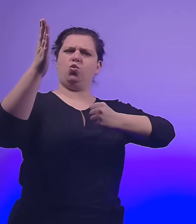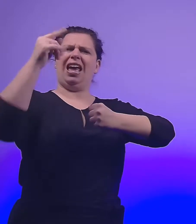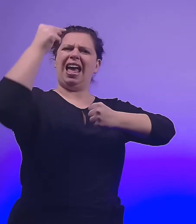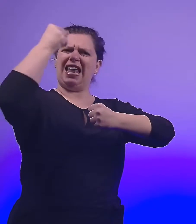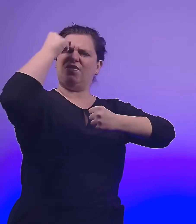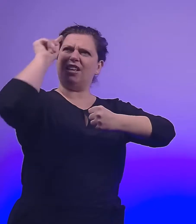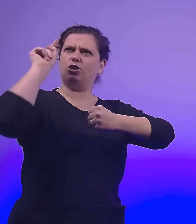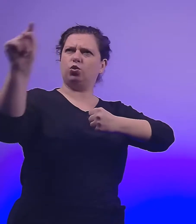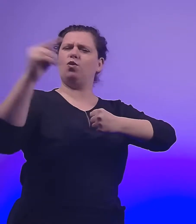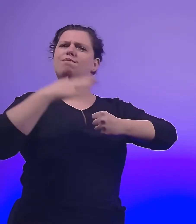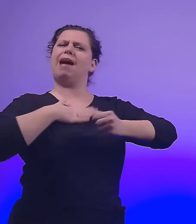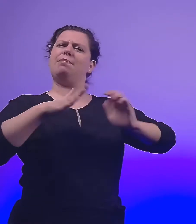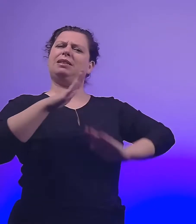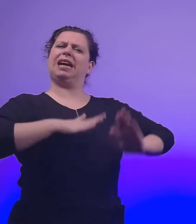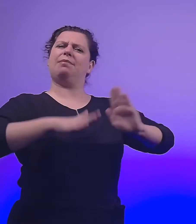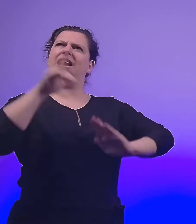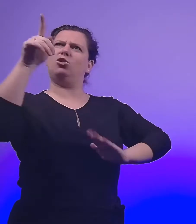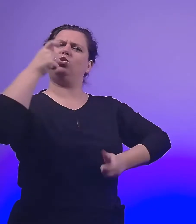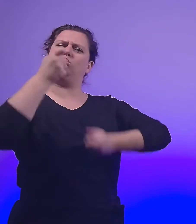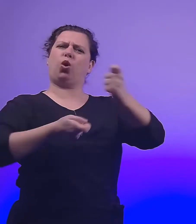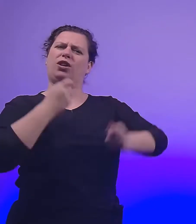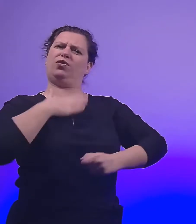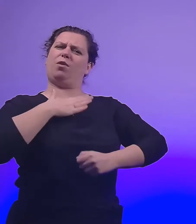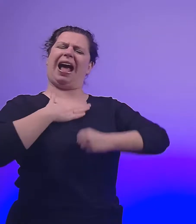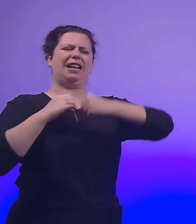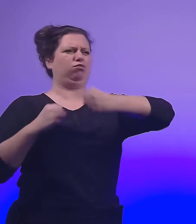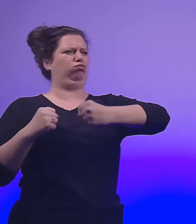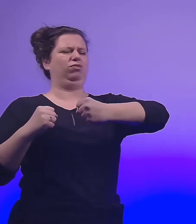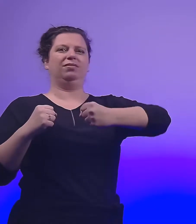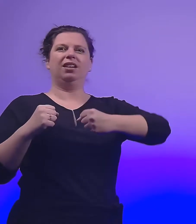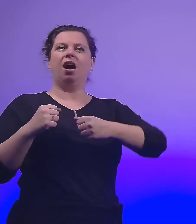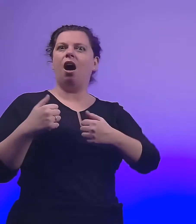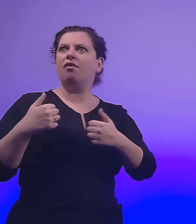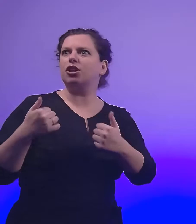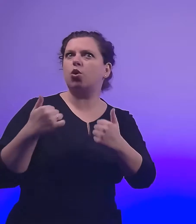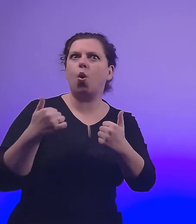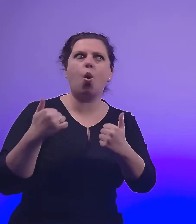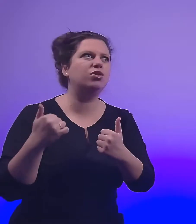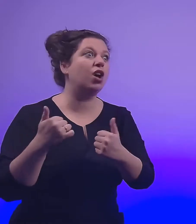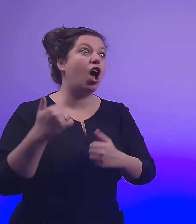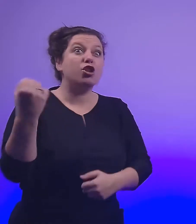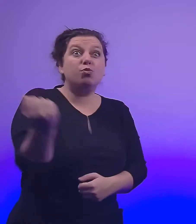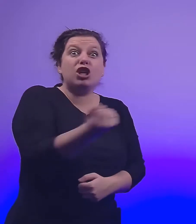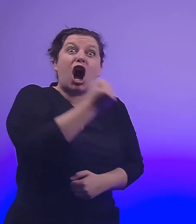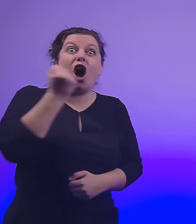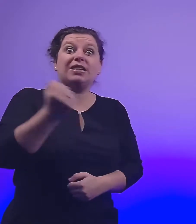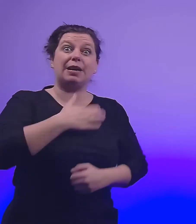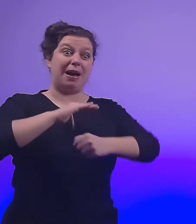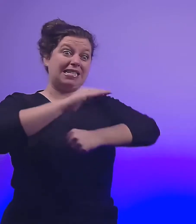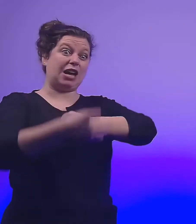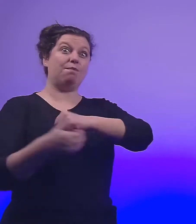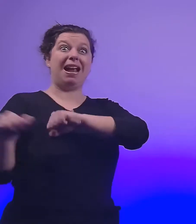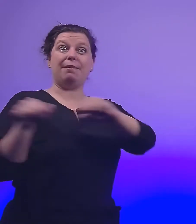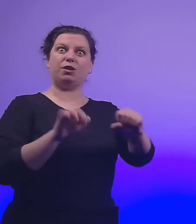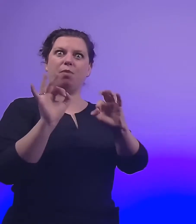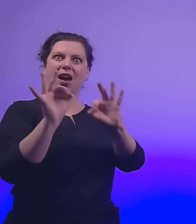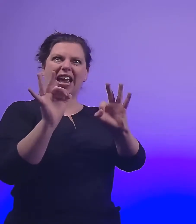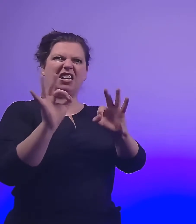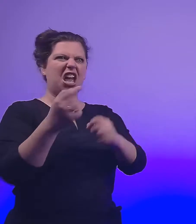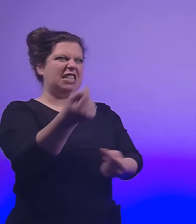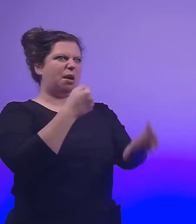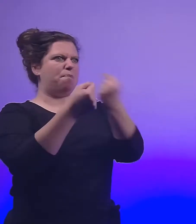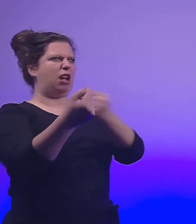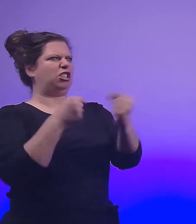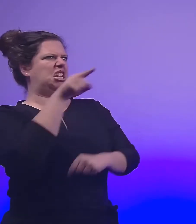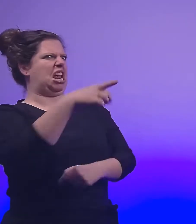beschermt. Oh. En dat u voor mij zorgt. Oh, wat goed! Ja, dan moet ik dus echt altijd mijn schild bij me hebben, hè? Dat is heel belangrijk. Want dan kunnen die pijltjes die van jou, die jij mij